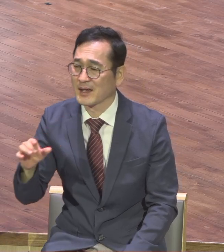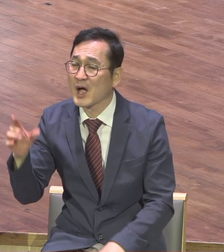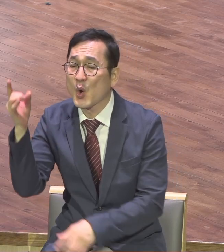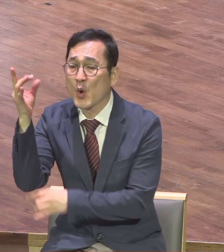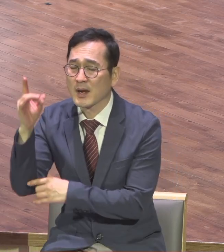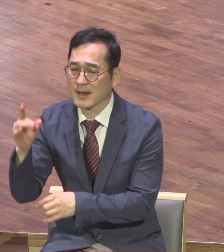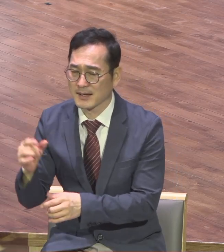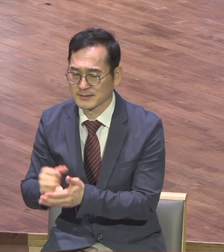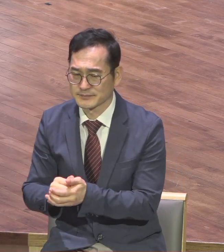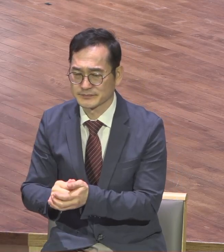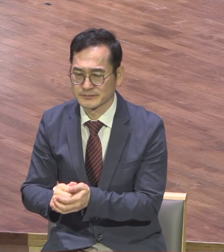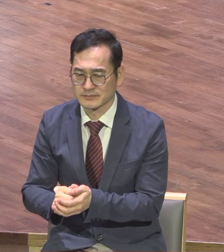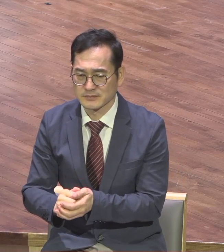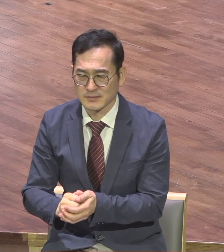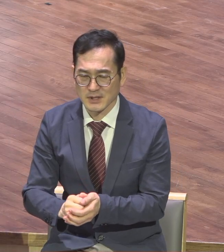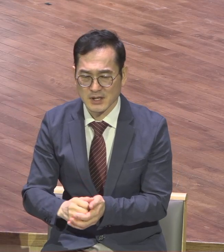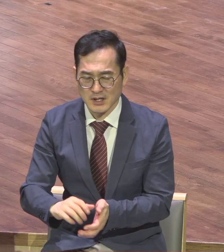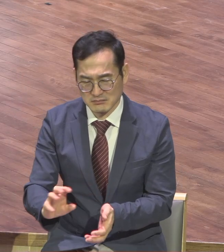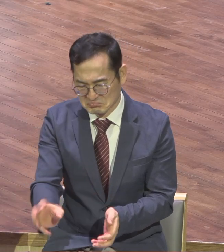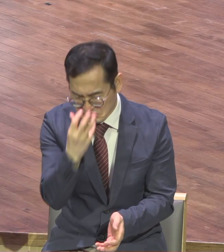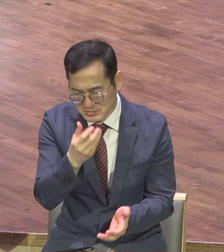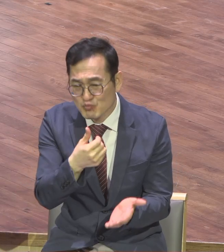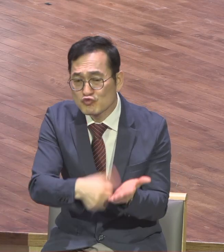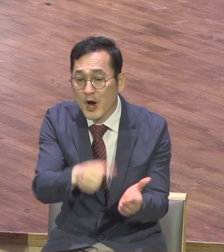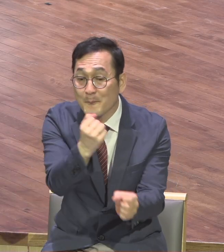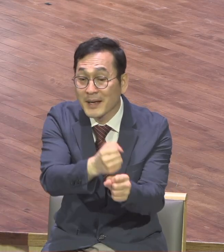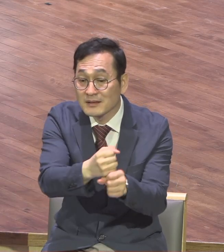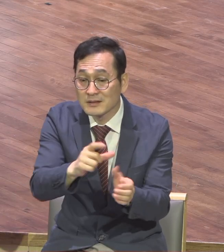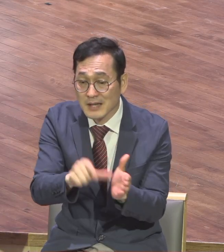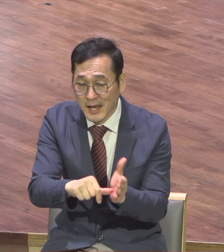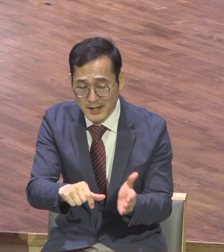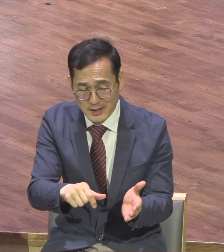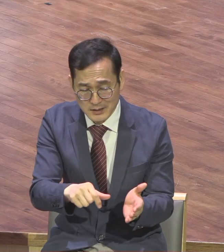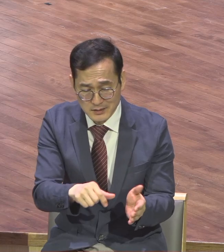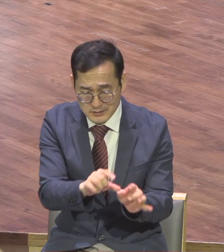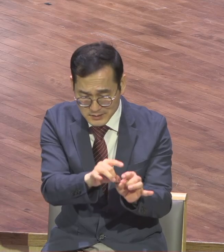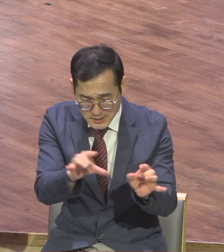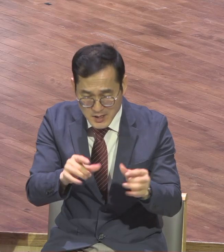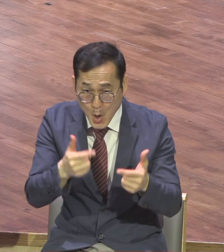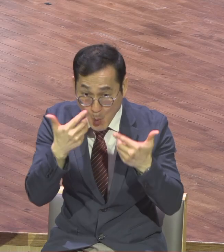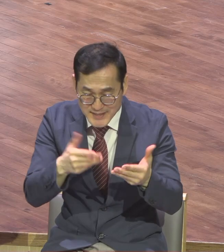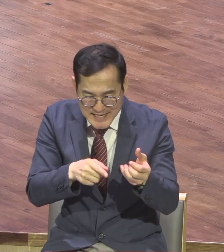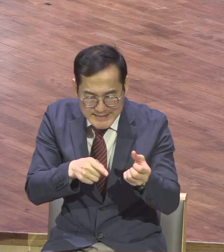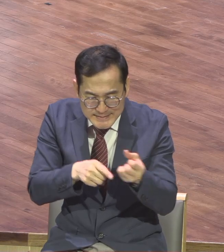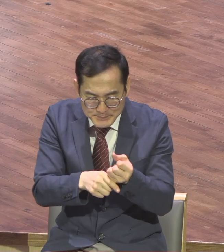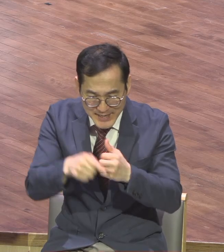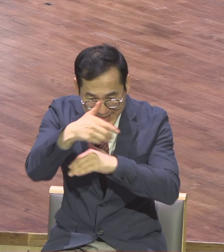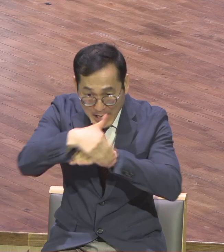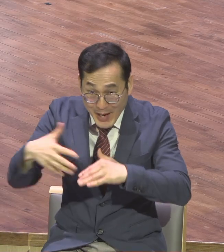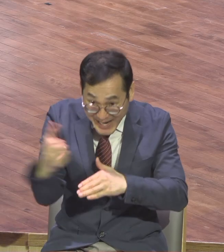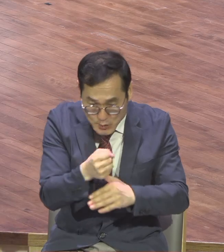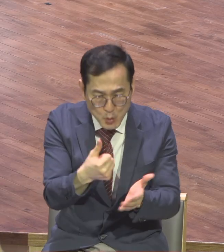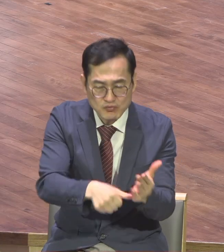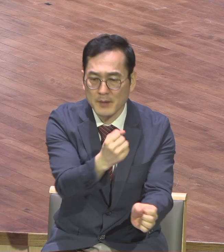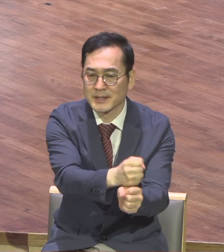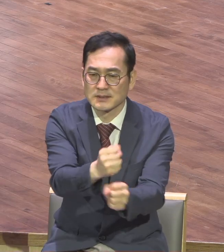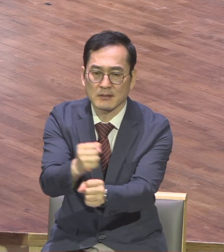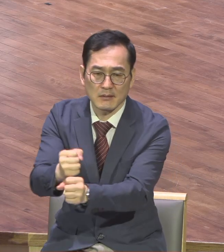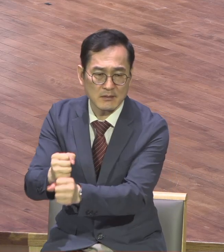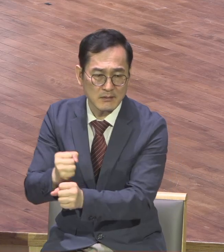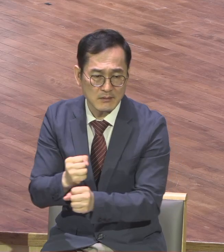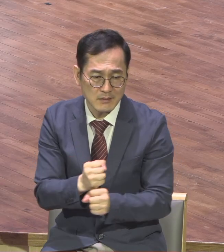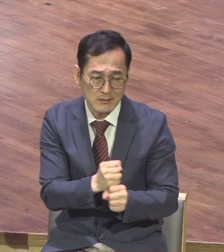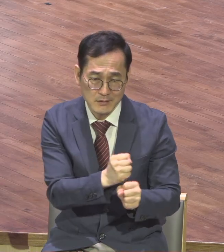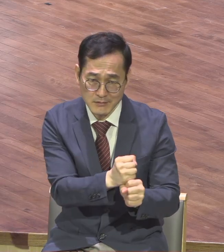때 아무렇게나 만드는 작품이 없어요. 전부 다 분명한 의도를 가지고